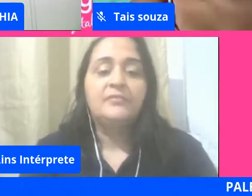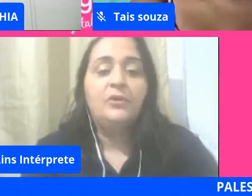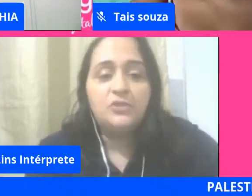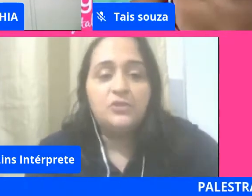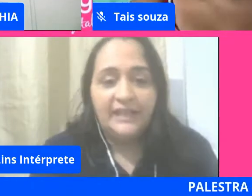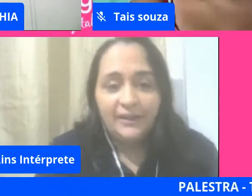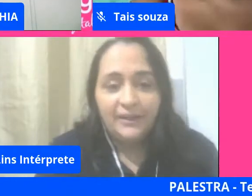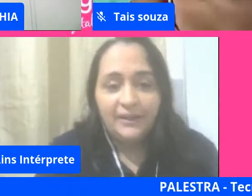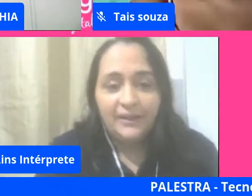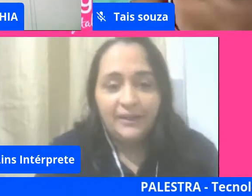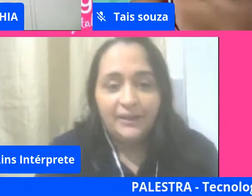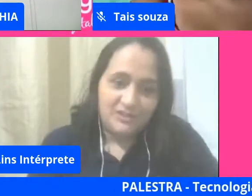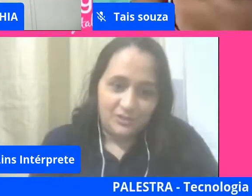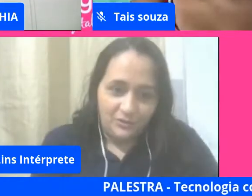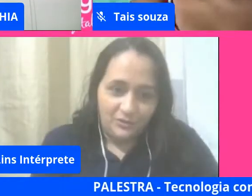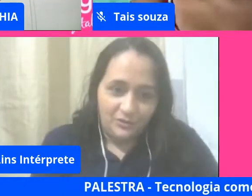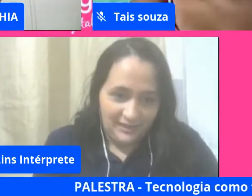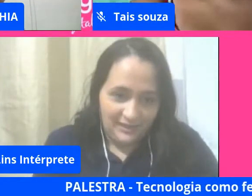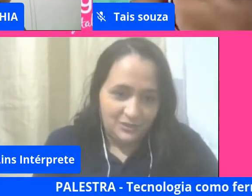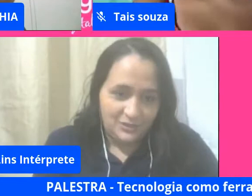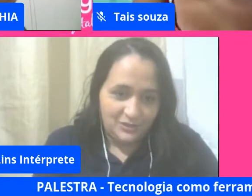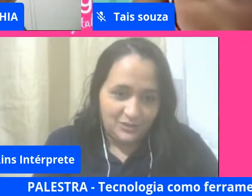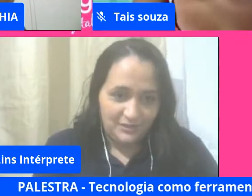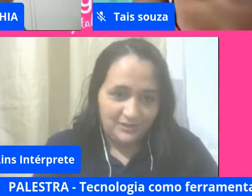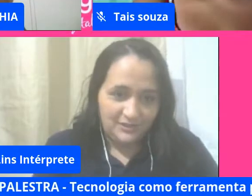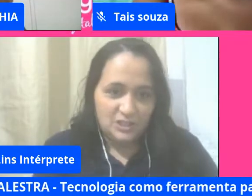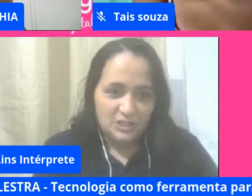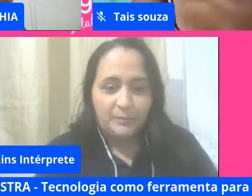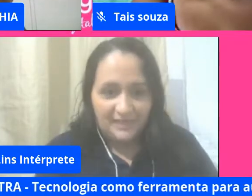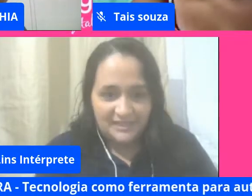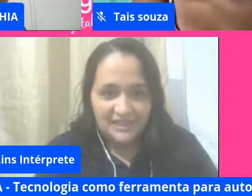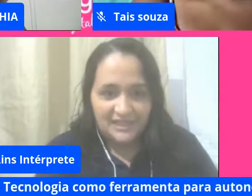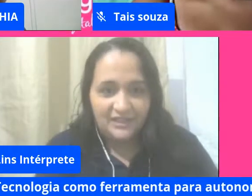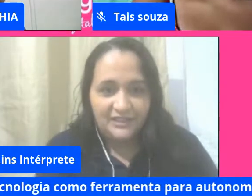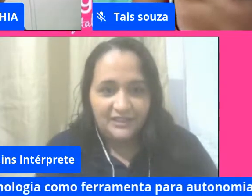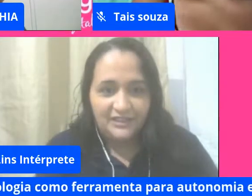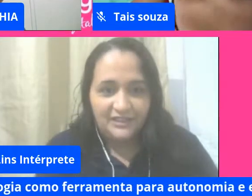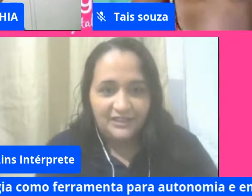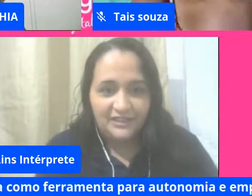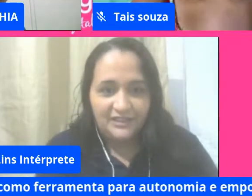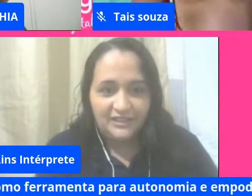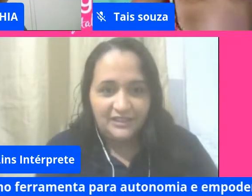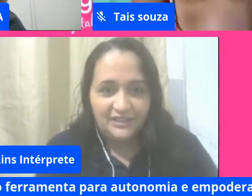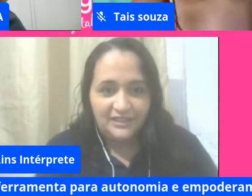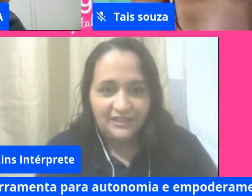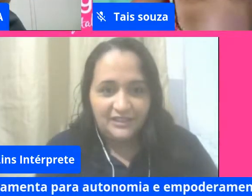O senhor tem como, professor, senhor Baroni, disponibilizar o vídeo?